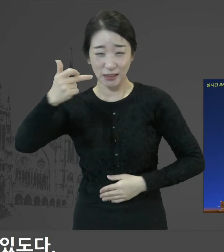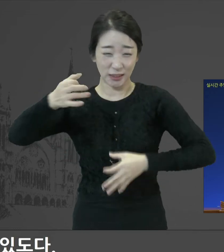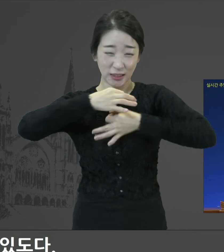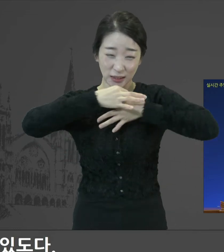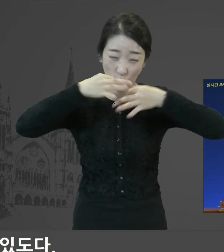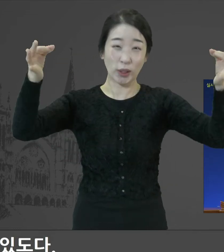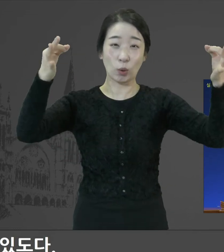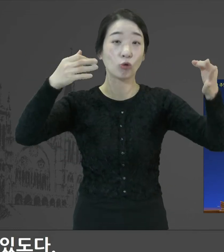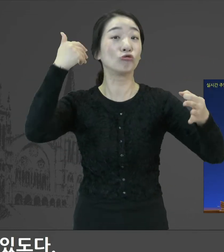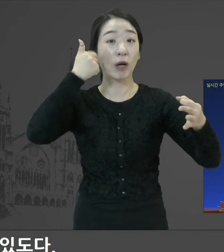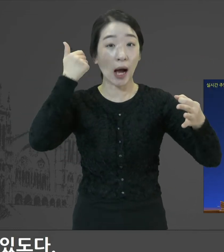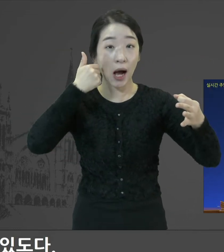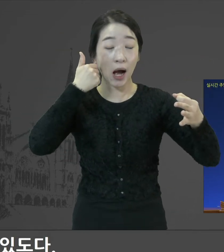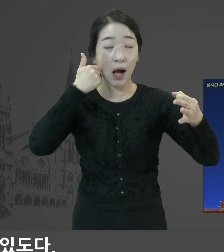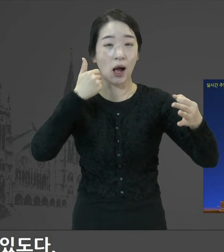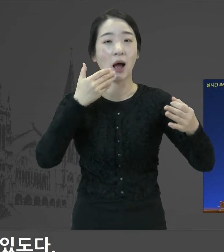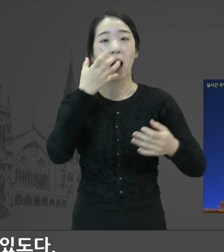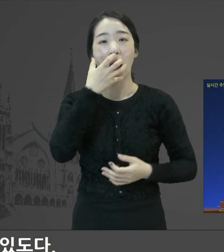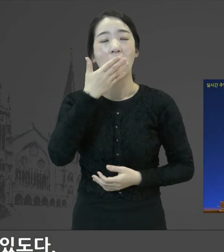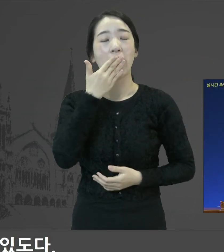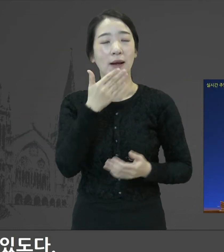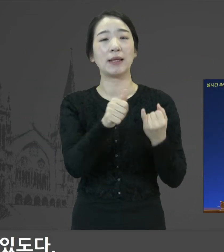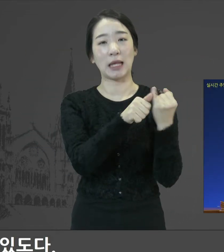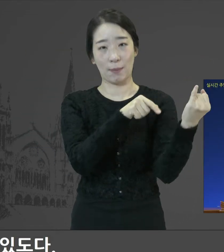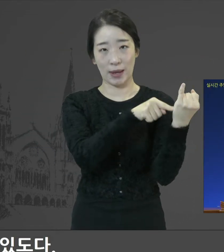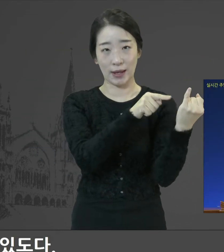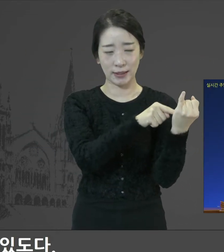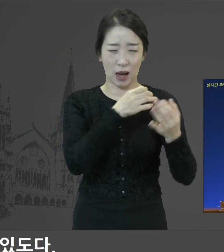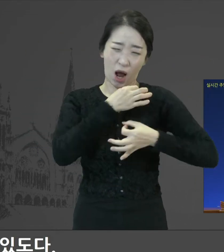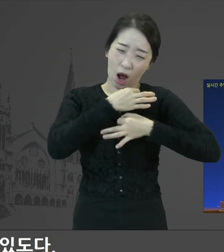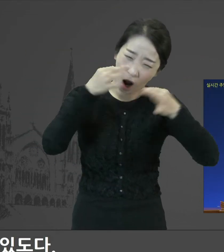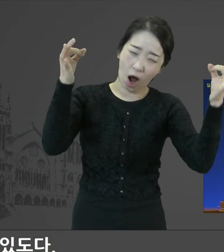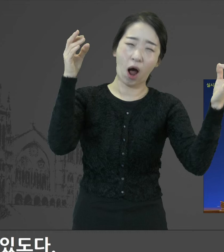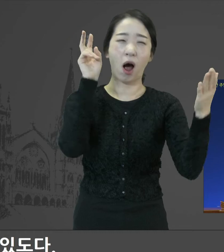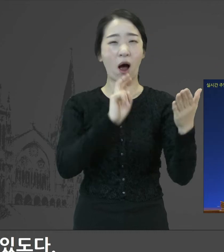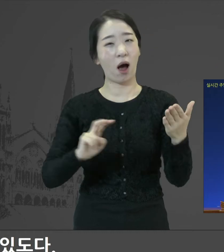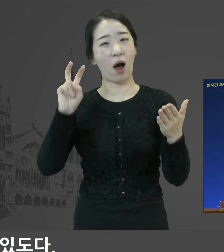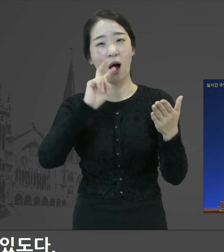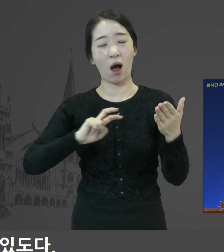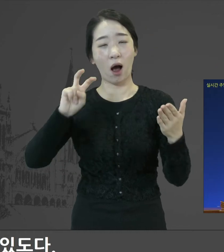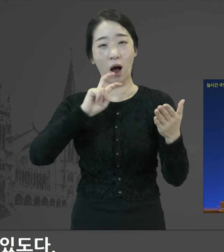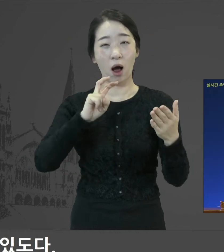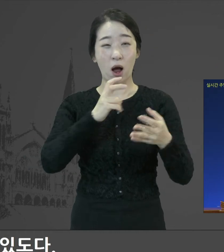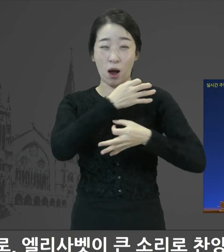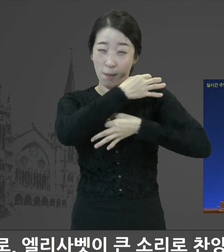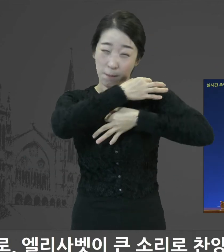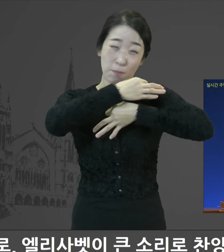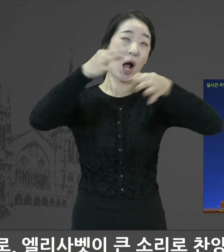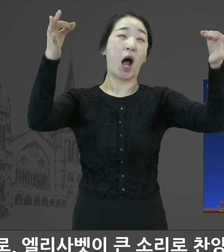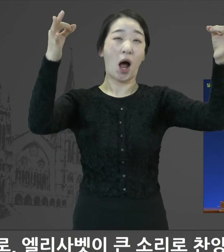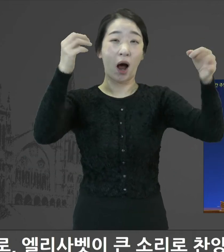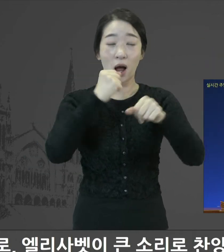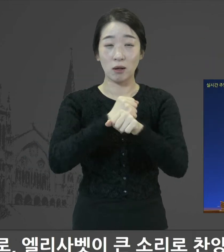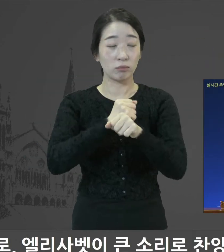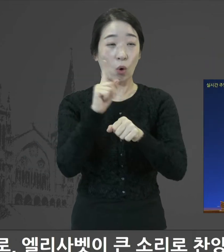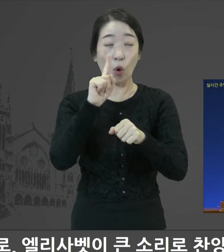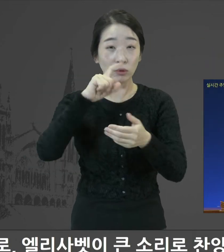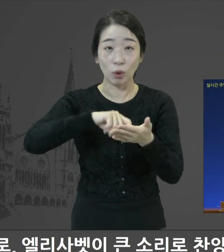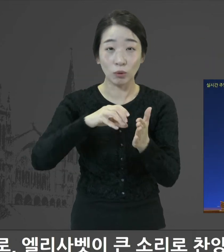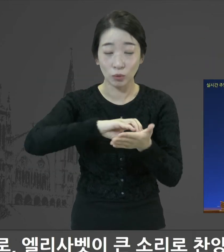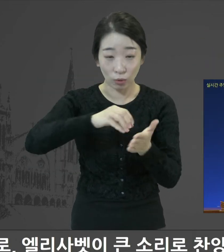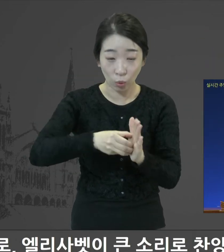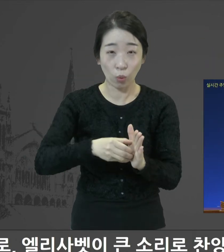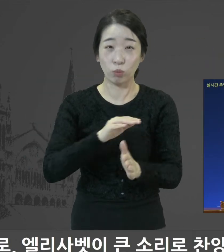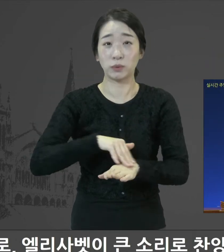엘리사벳이 큰 소리로 이렇게 찬양을 했답니다. 얼마나 큰 소리였는지 잘 모르겠습니다.